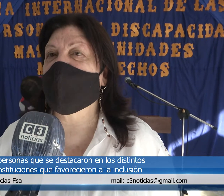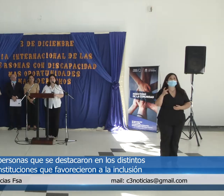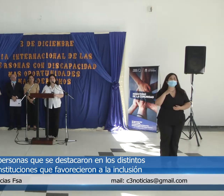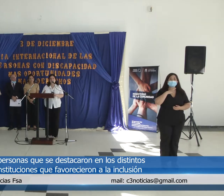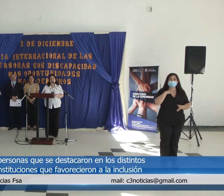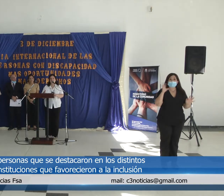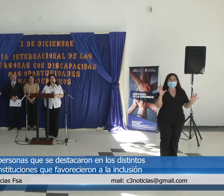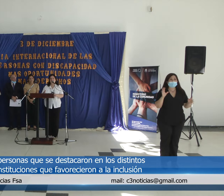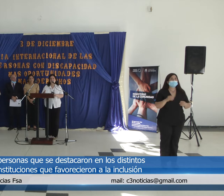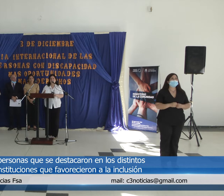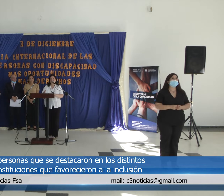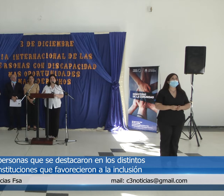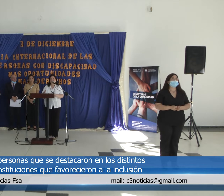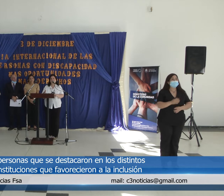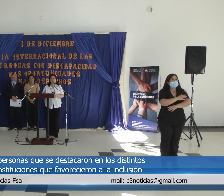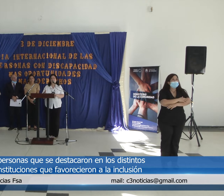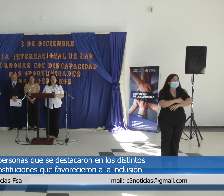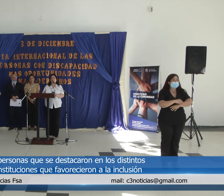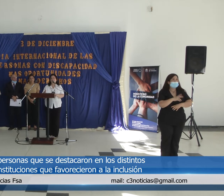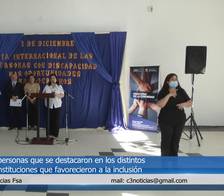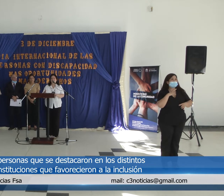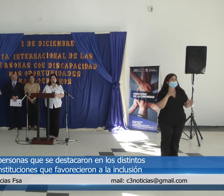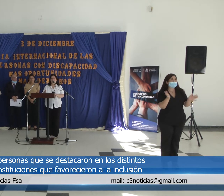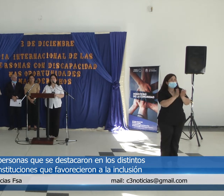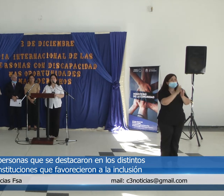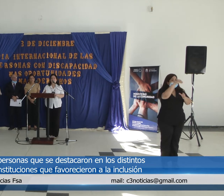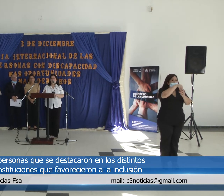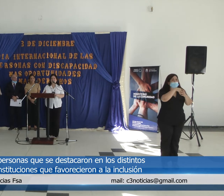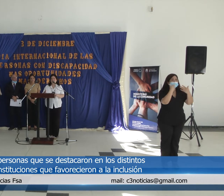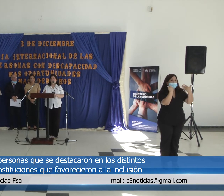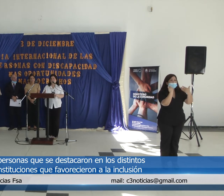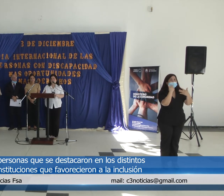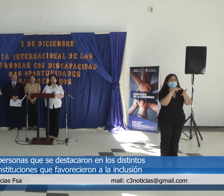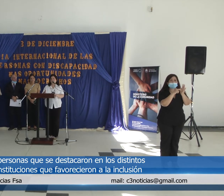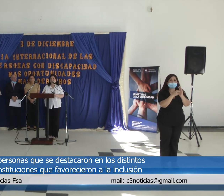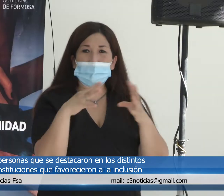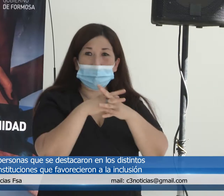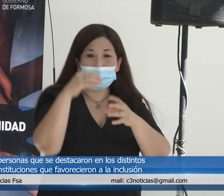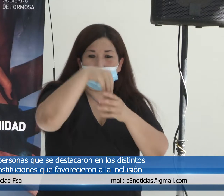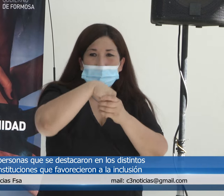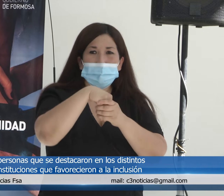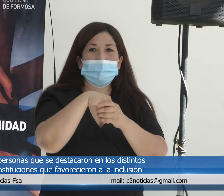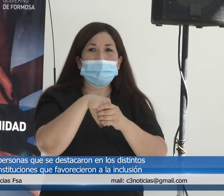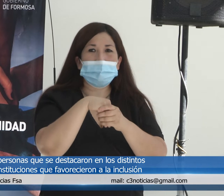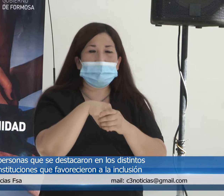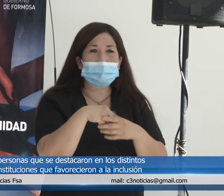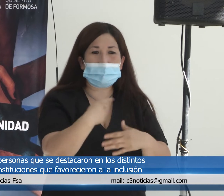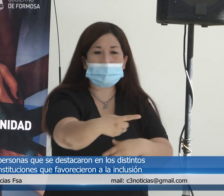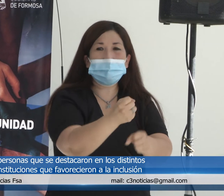persona, y distingue a instituciones que hayan favorecido la inclusión de personas con discapacidad durante